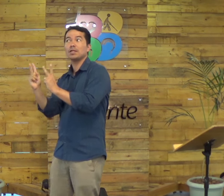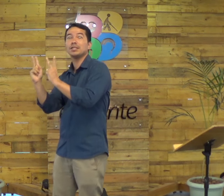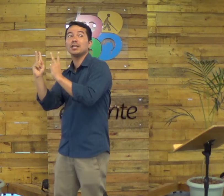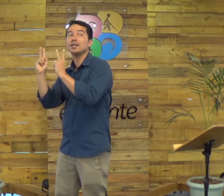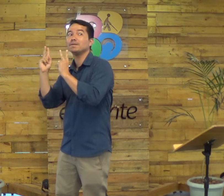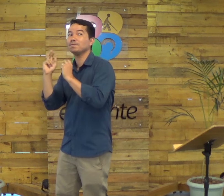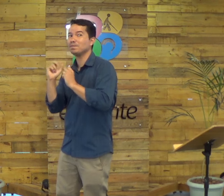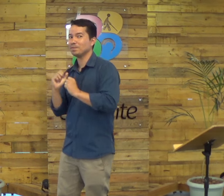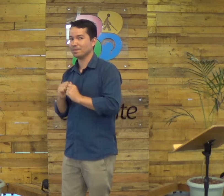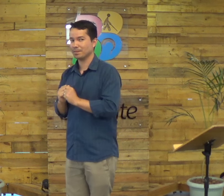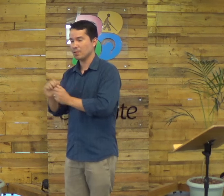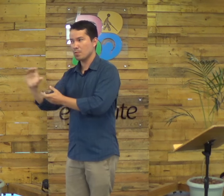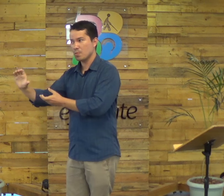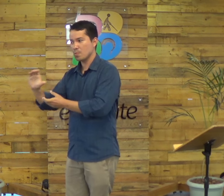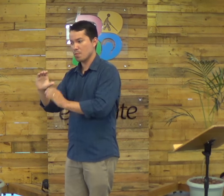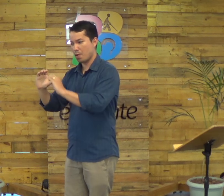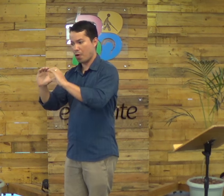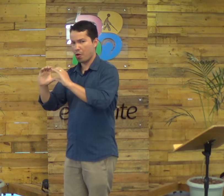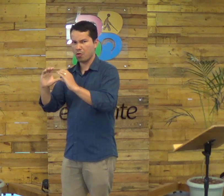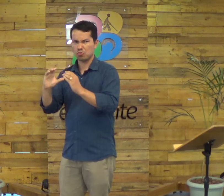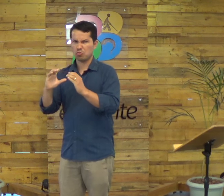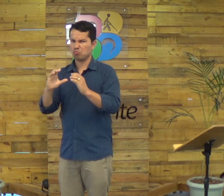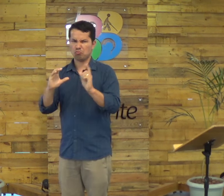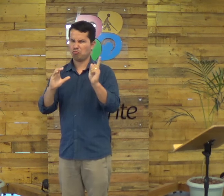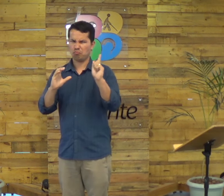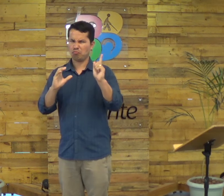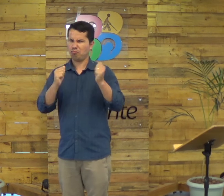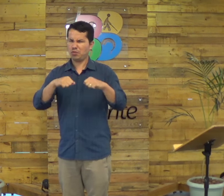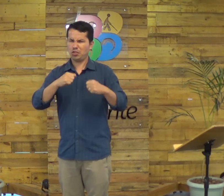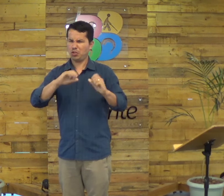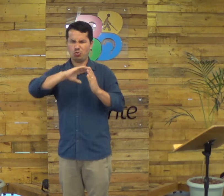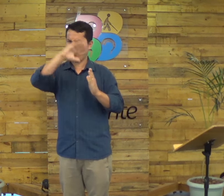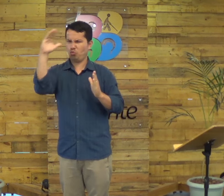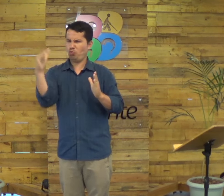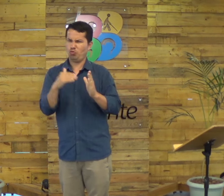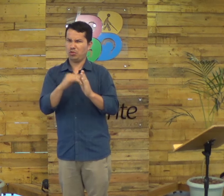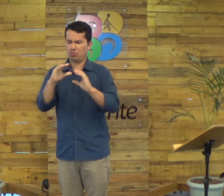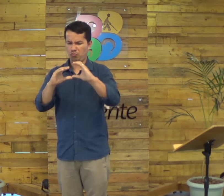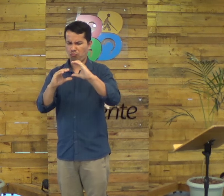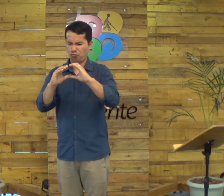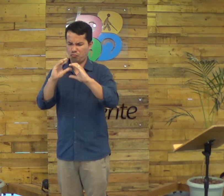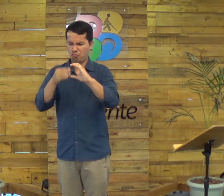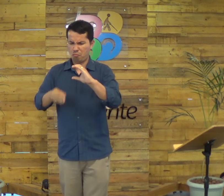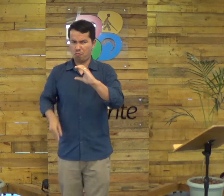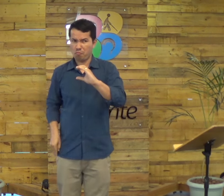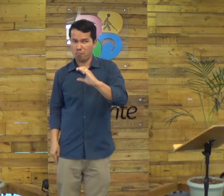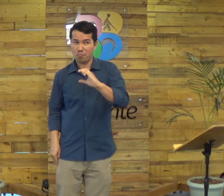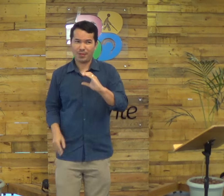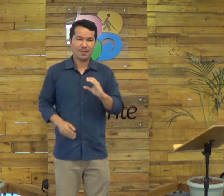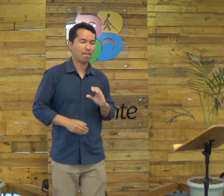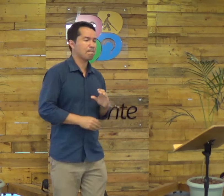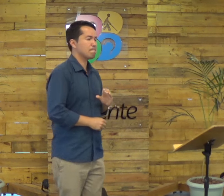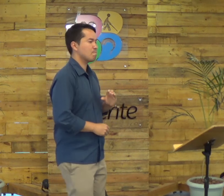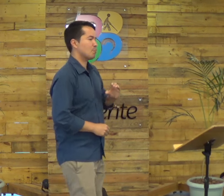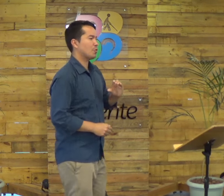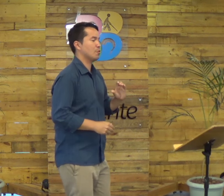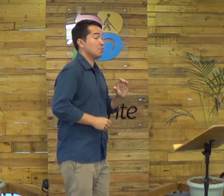Eles venderam as suas terras, receberam uma quantia, mas não era tudo que eles tinham, não. Eles pegaram um pouco